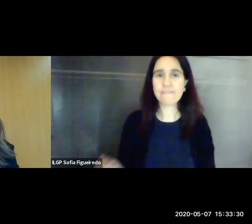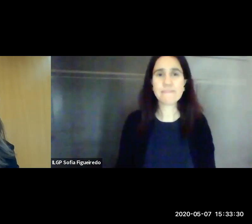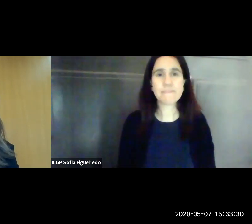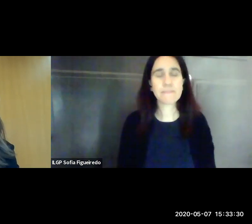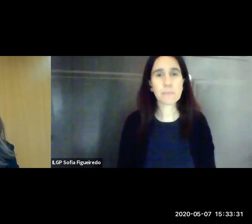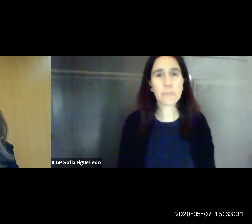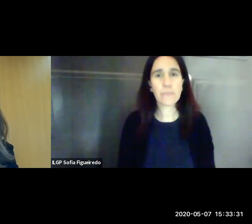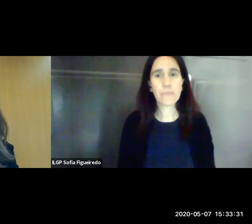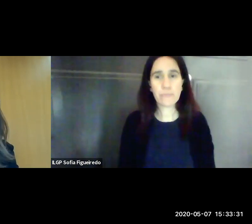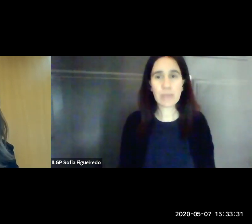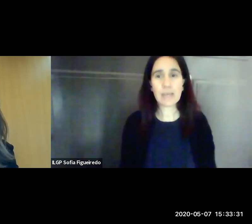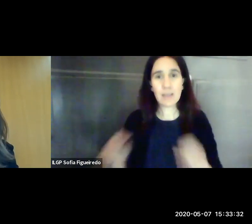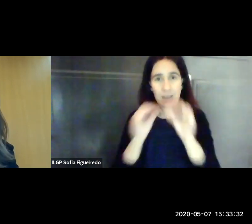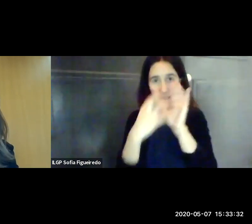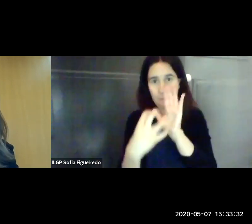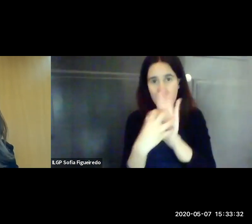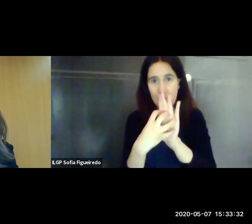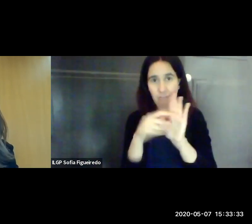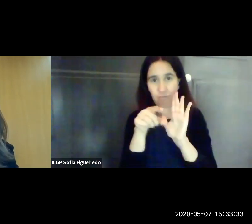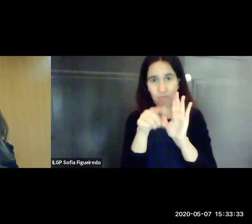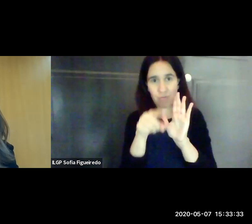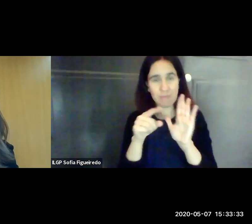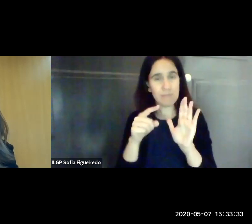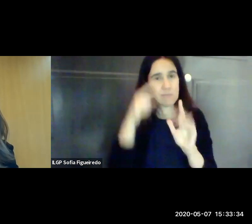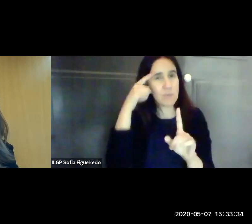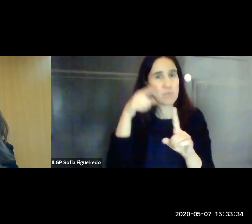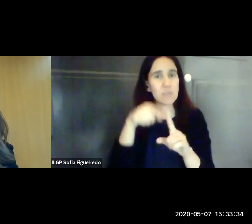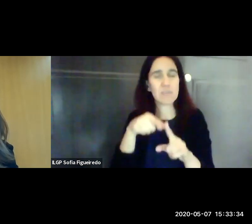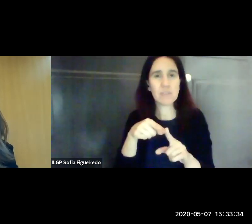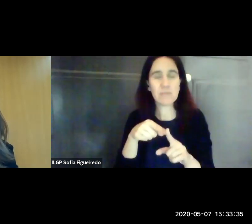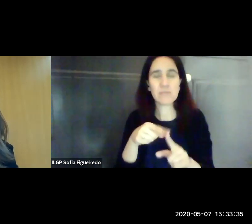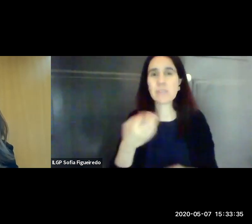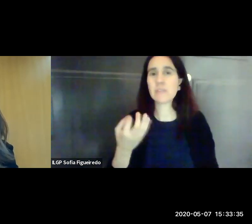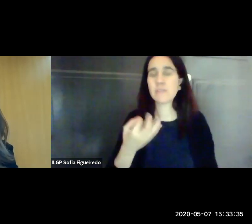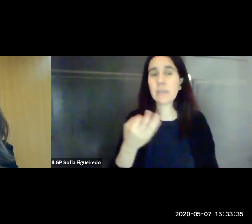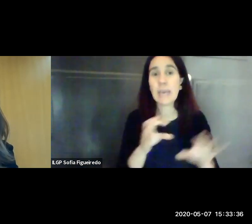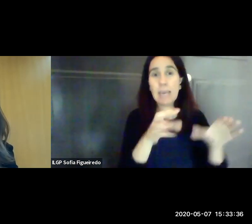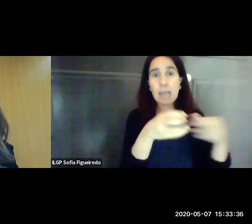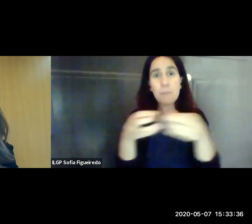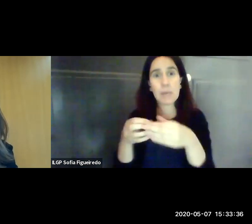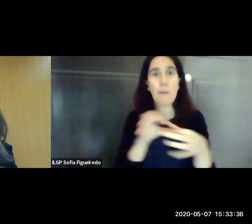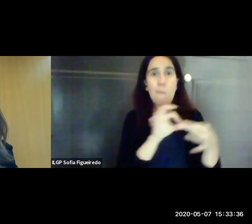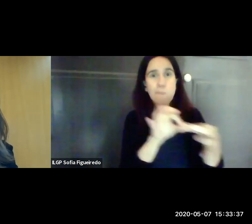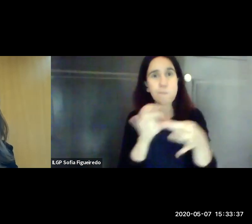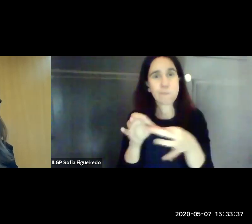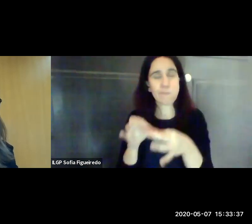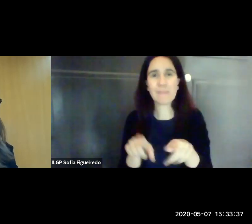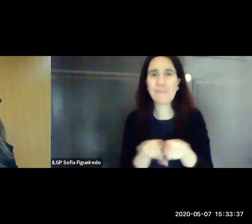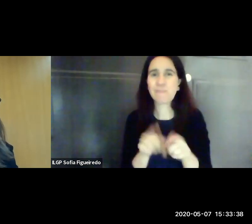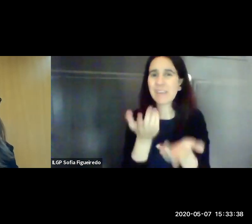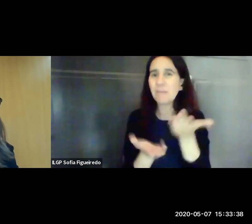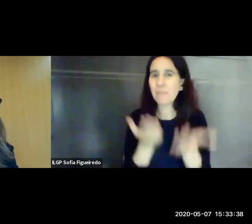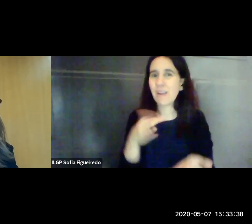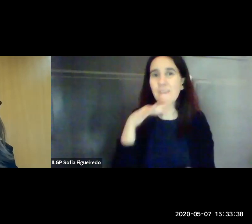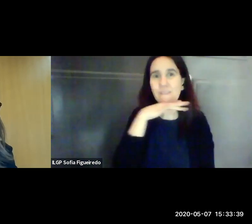esta imagem tem como objetivo, tal como as equipas coesas devem ser equiparadas à